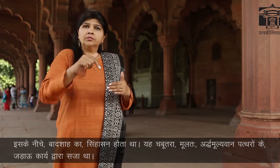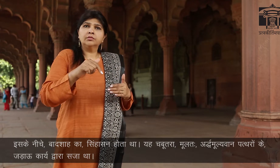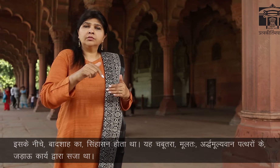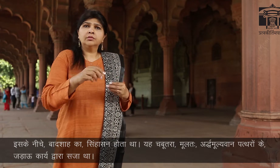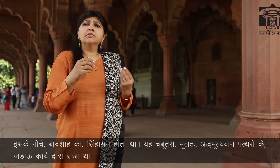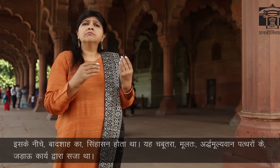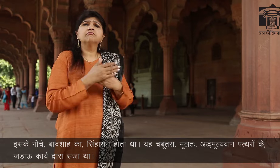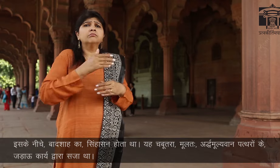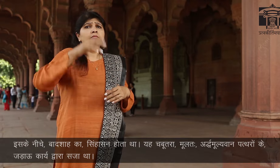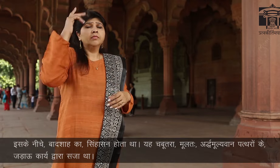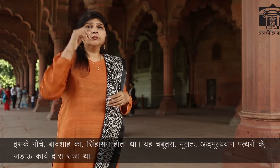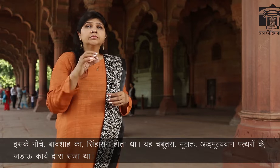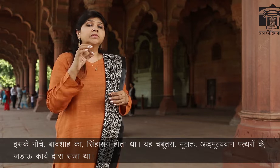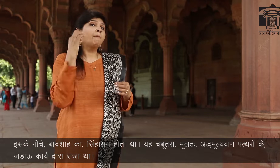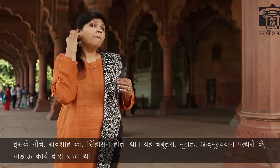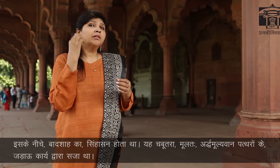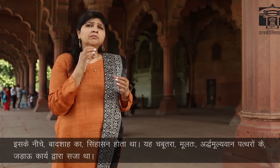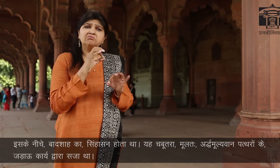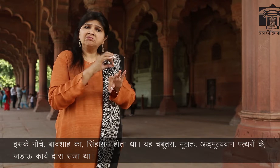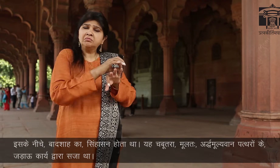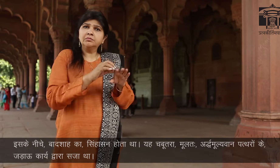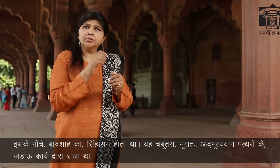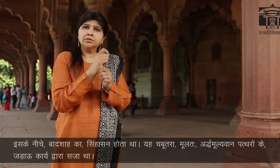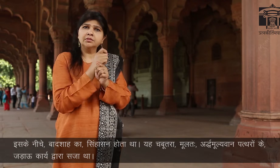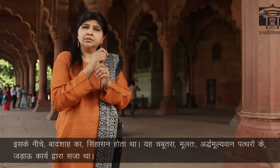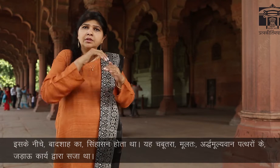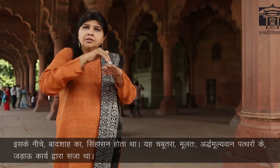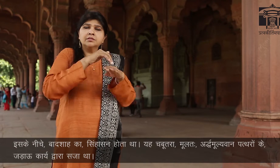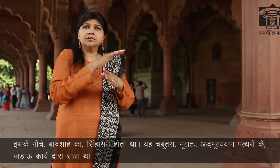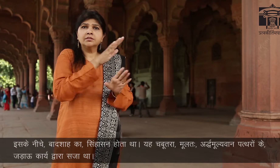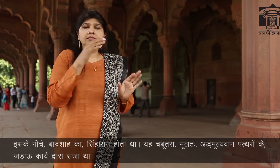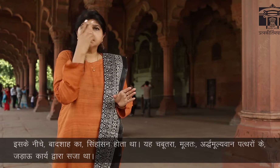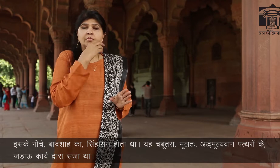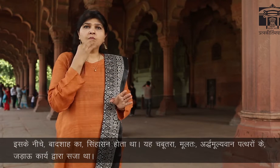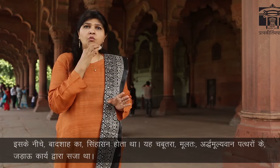मूलतः अर्धमूल्यवान पत्थरों के जड़ाऊ कार्य द्वारा सजा है।